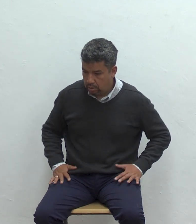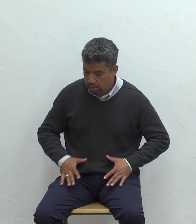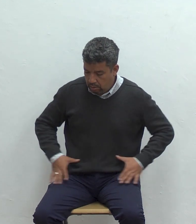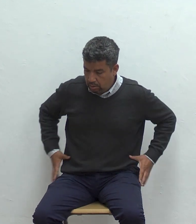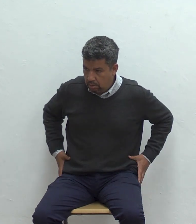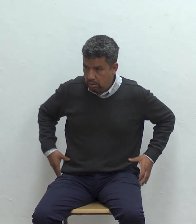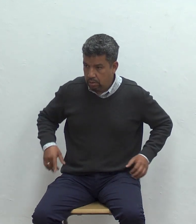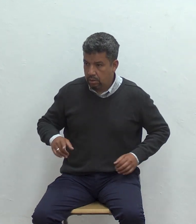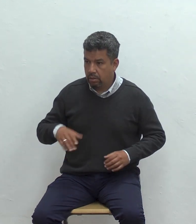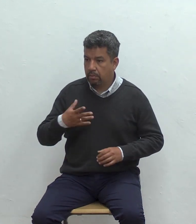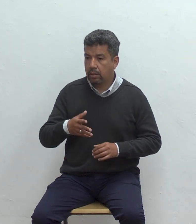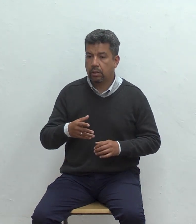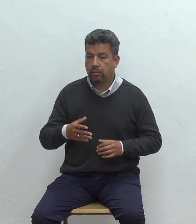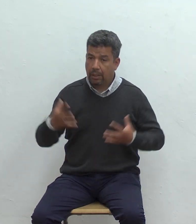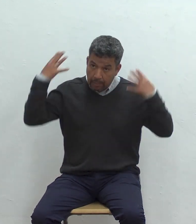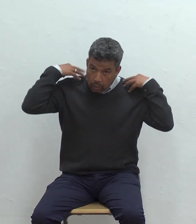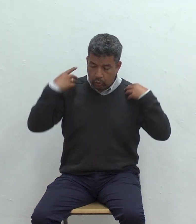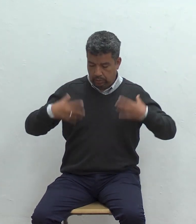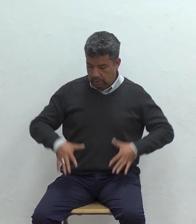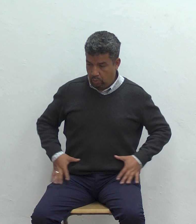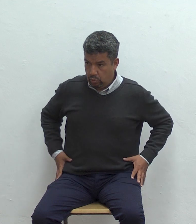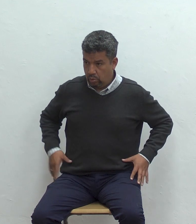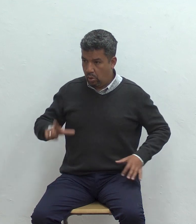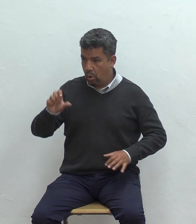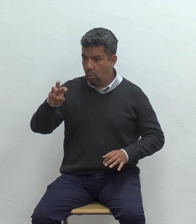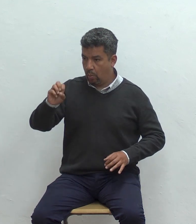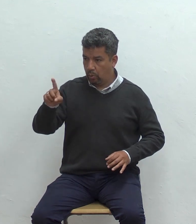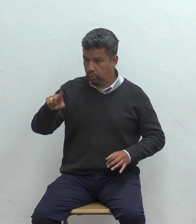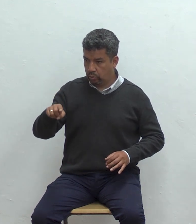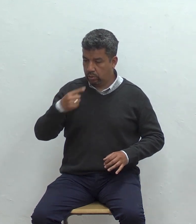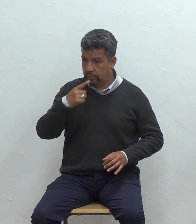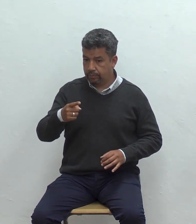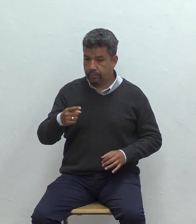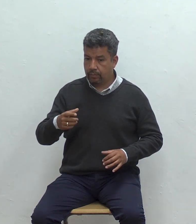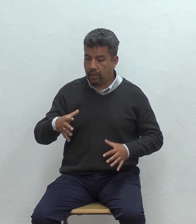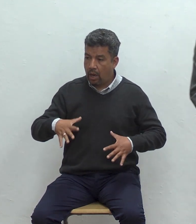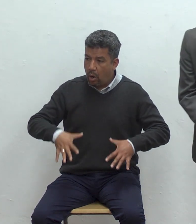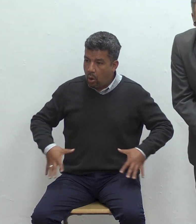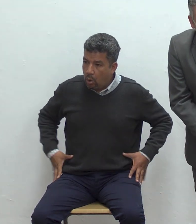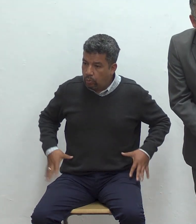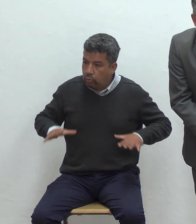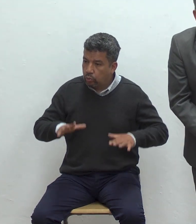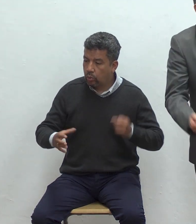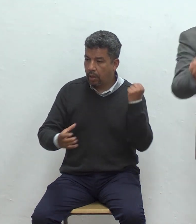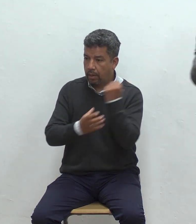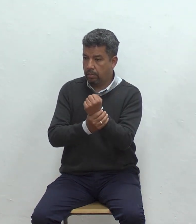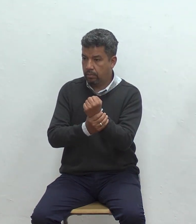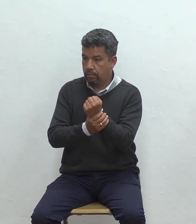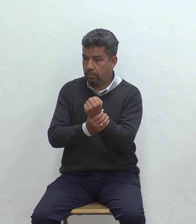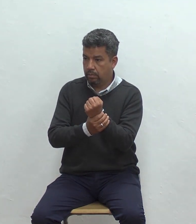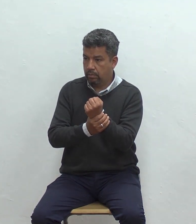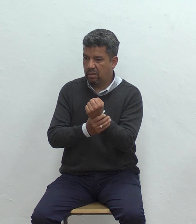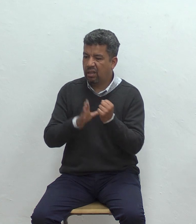Cuando bailen la cereje cristiano, Señor, mis lomos no, mis lomos. ¿Sí? Porque es aquí. Dice que en los lomos de Abraham,